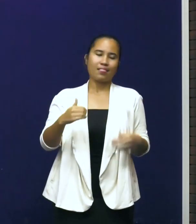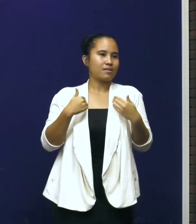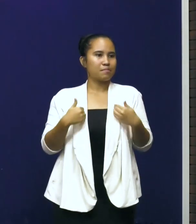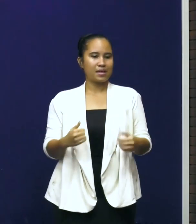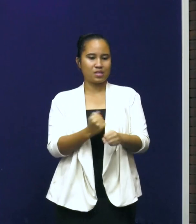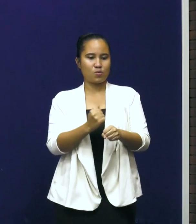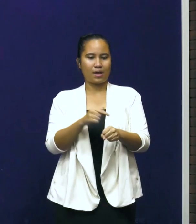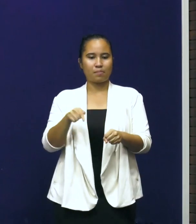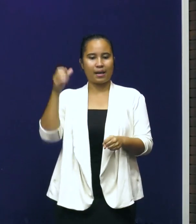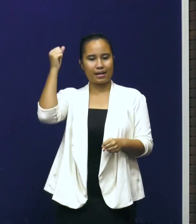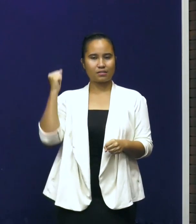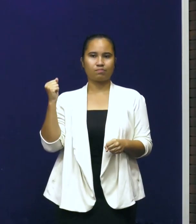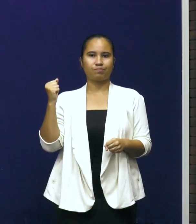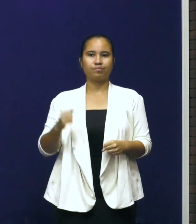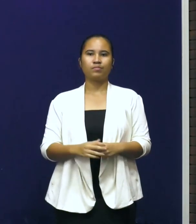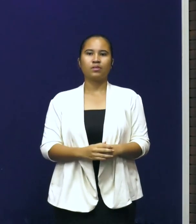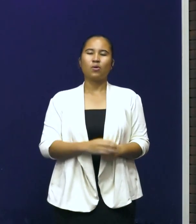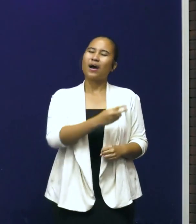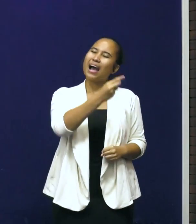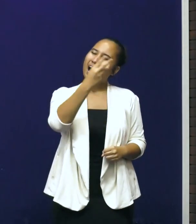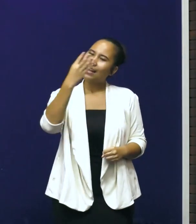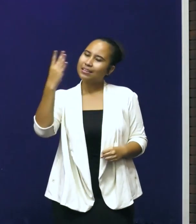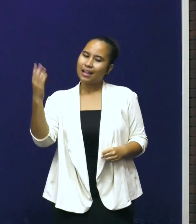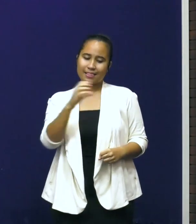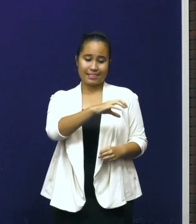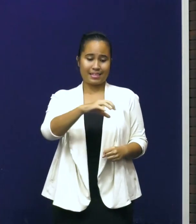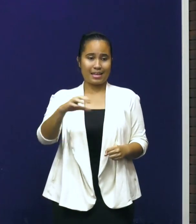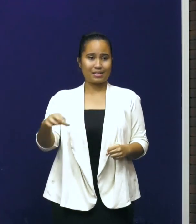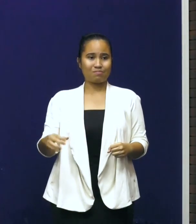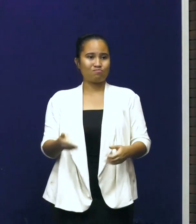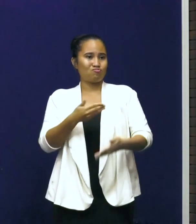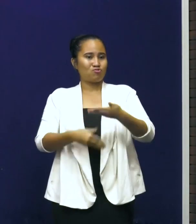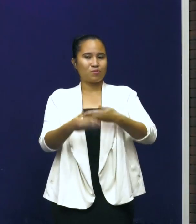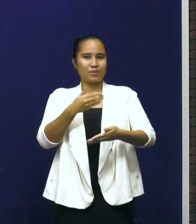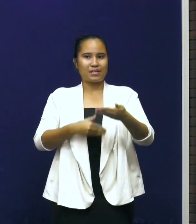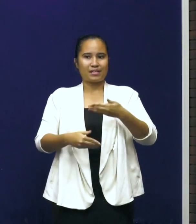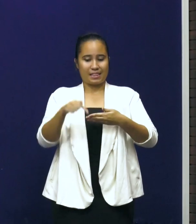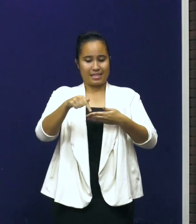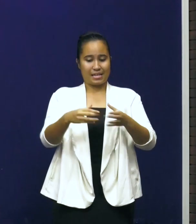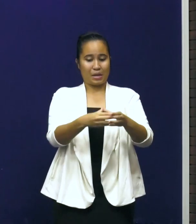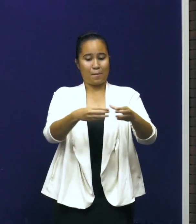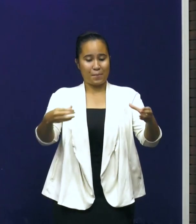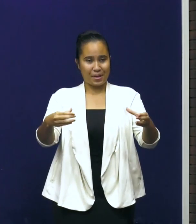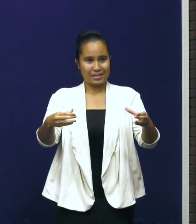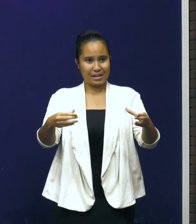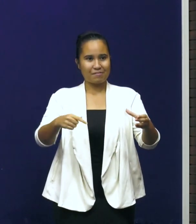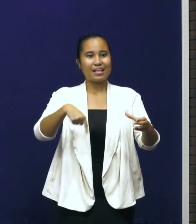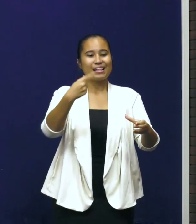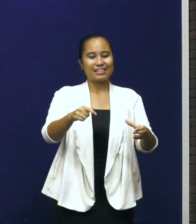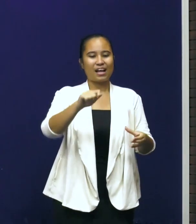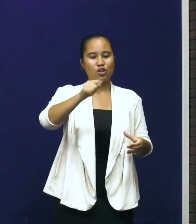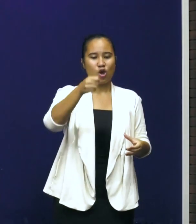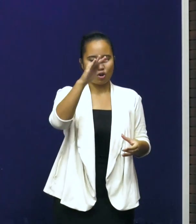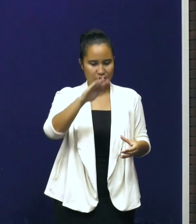We zullen een aantal dingen in place moeten hebben om ervoor te zorgen dat deze bedrijven na de lockdown nog overeind blijven en er